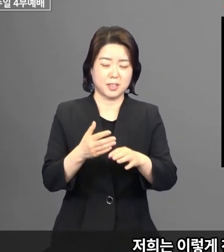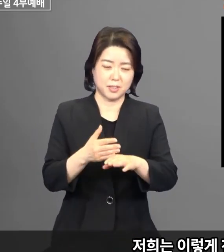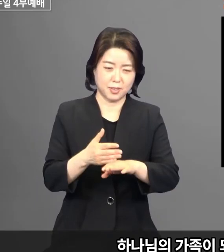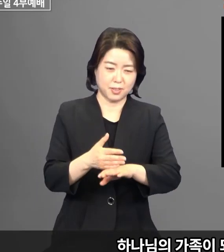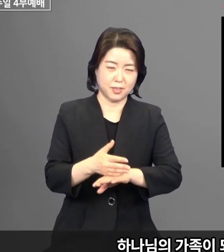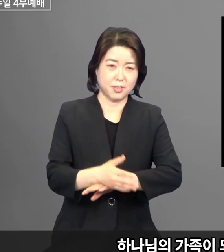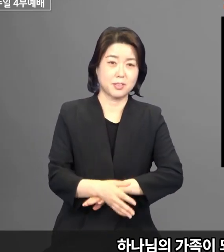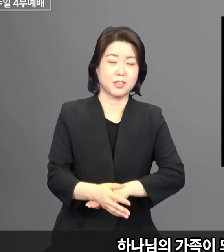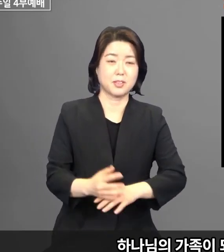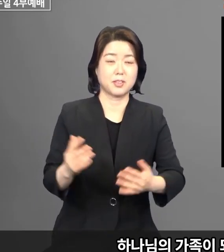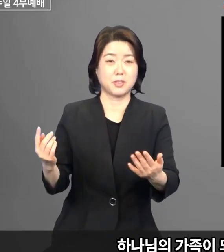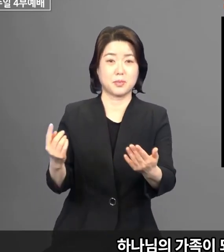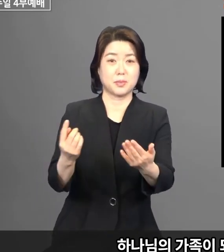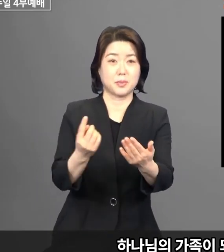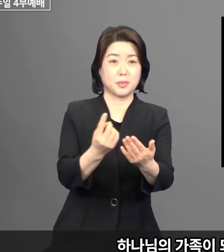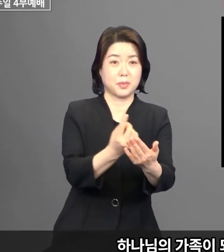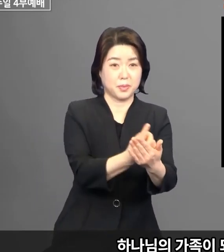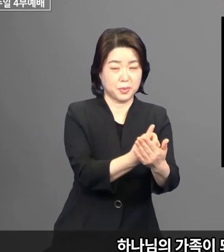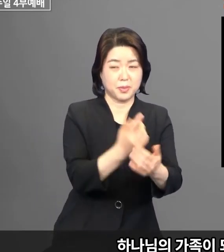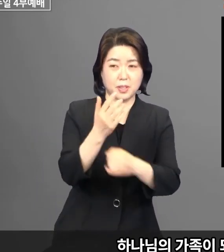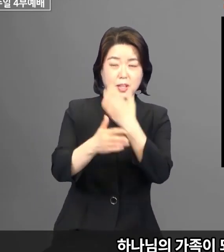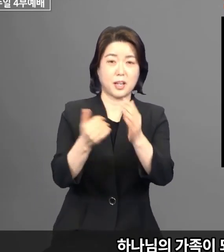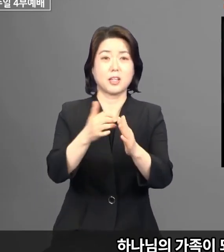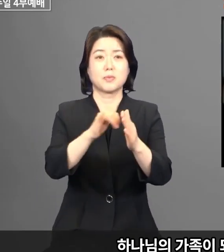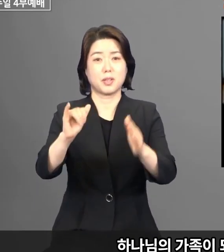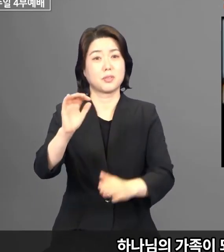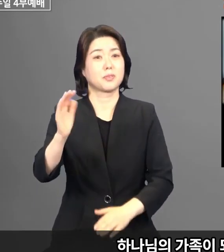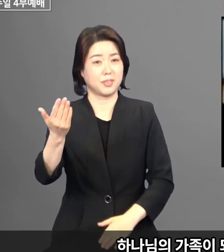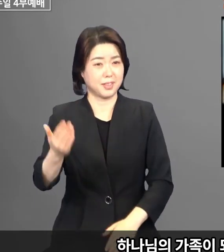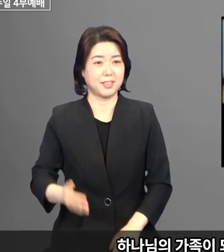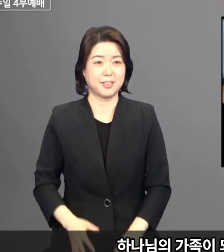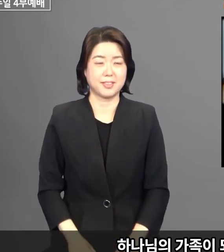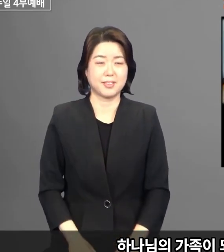스며들듯 하나님의 가족이 되어 가고 있습니다.